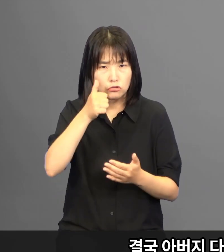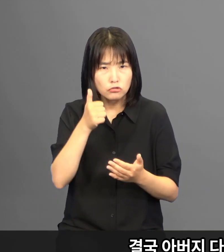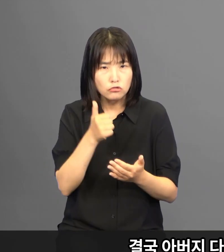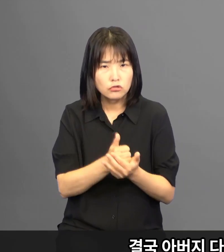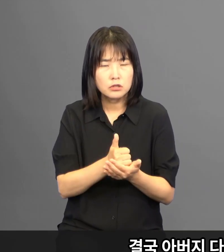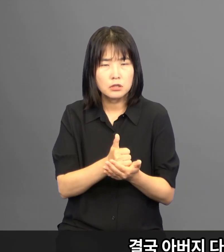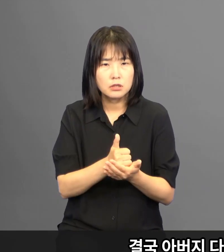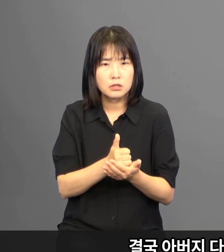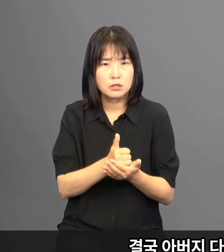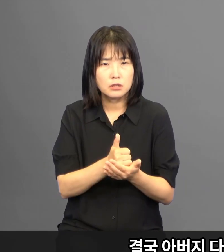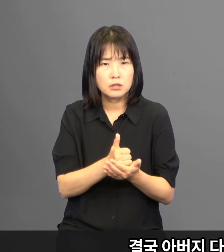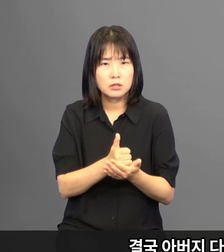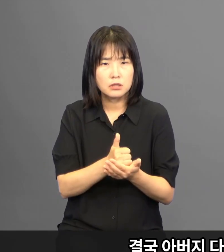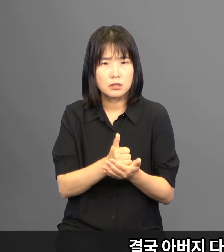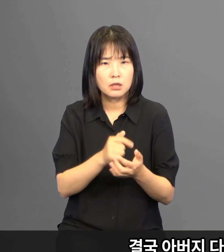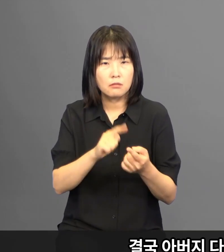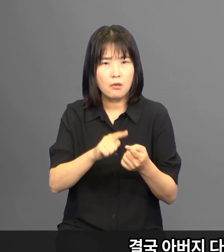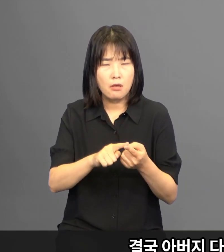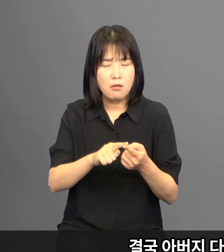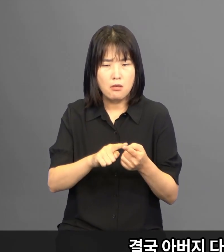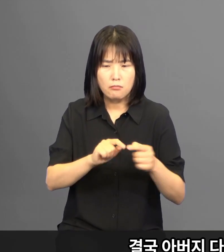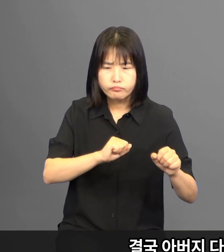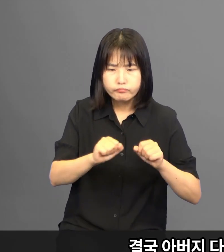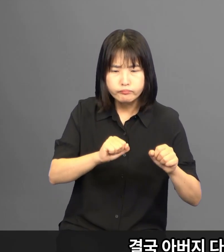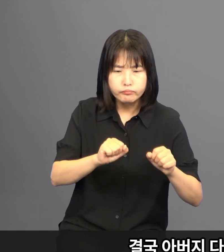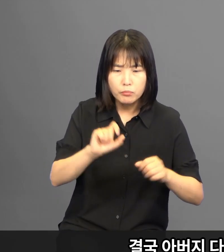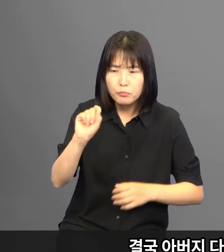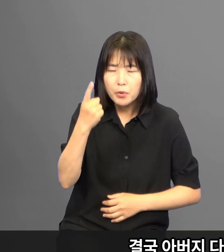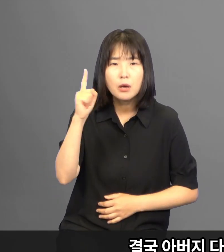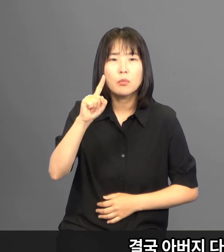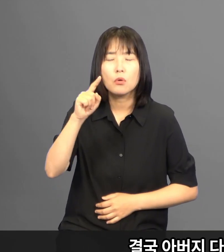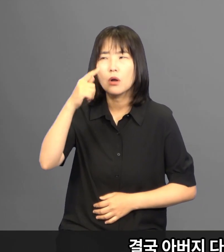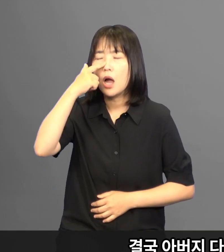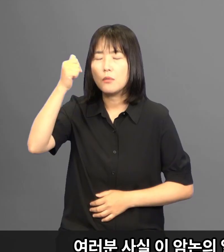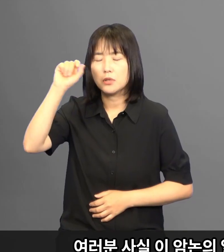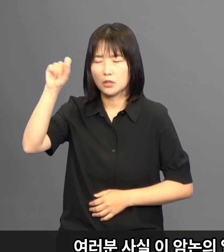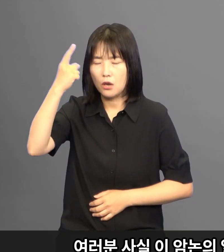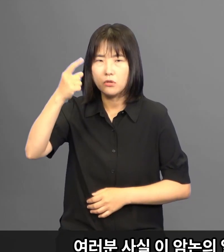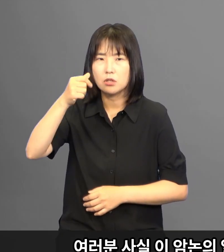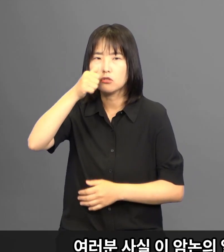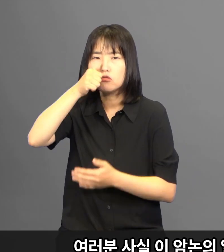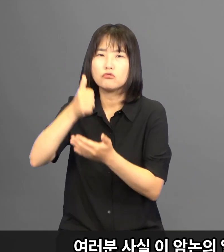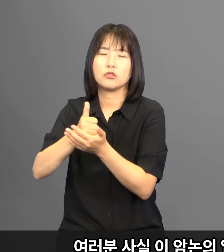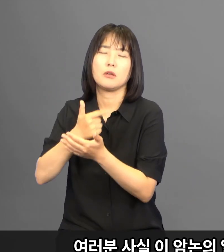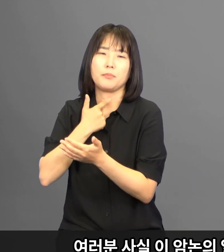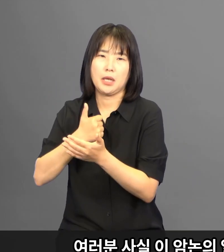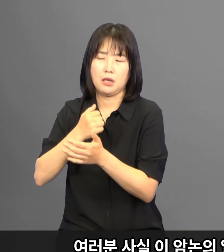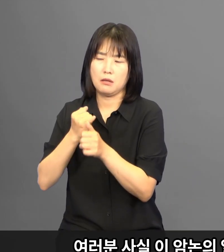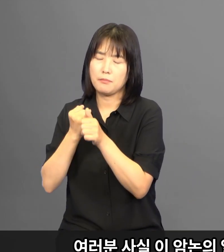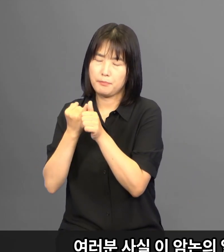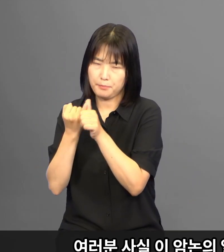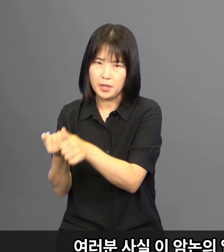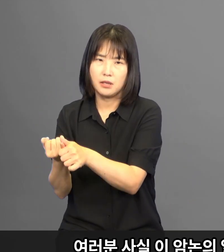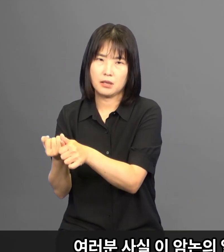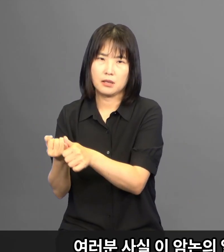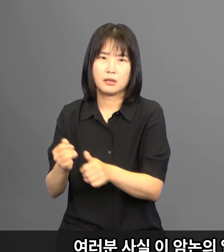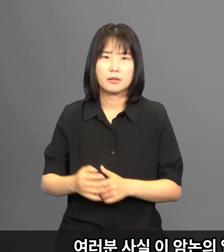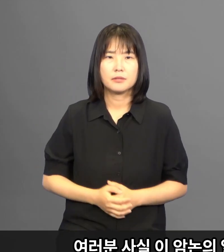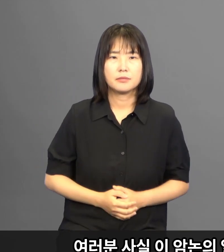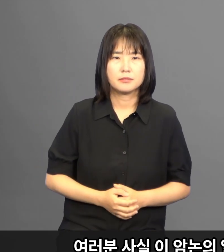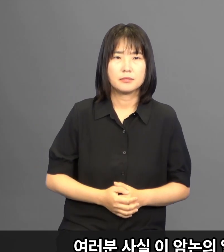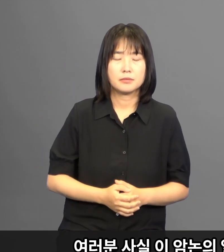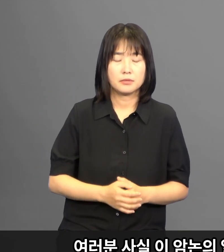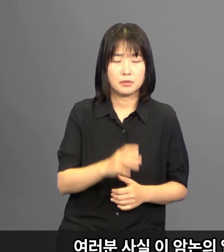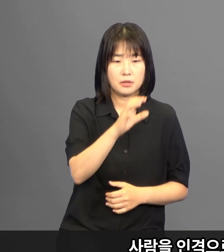결국 아버지 다윗의 범죄였던 것이죠. 여러분, 사실 이 암논의 얼굴은요,